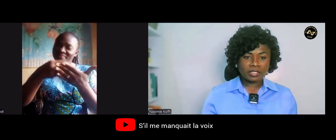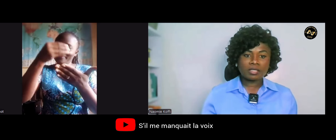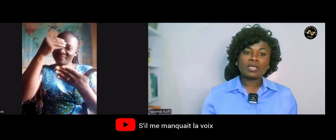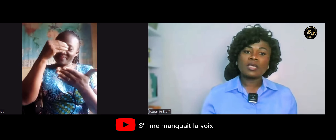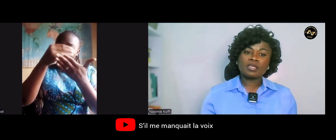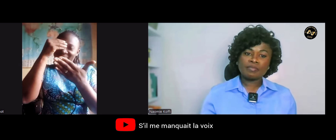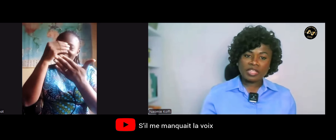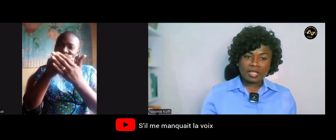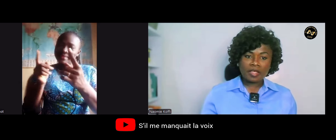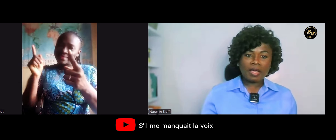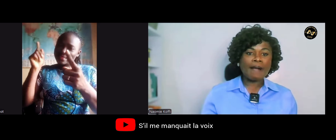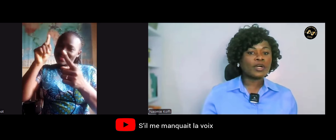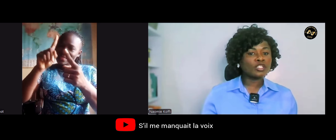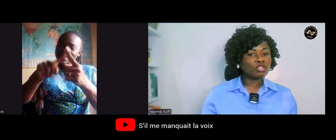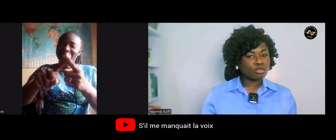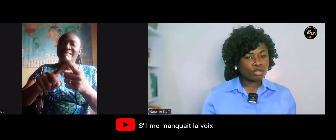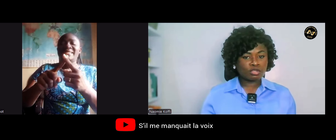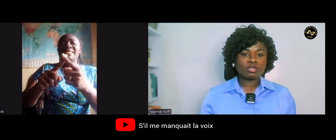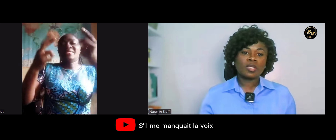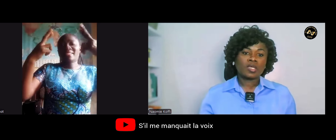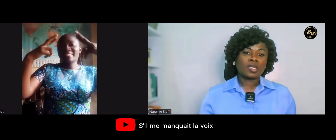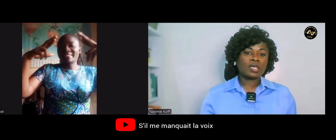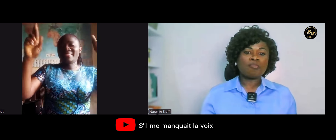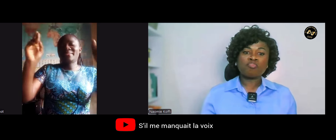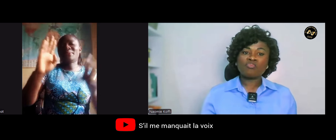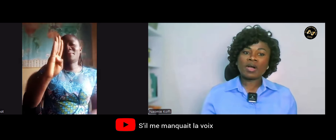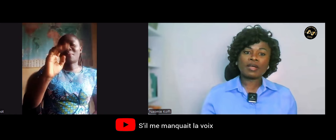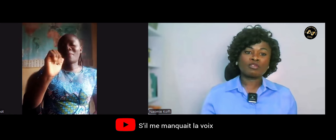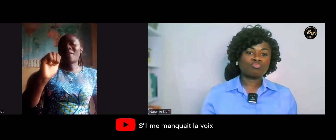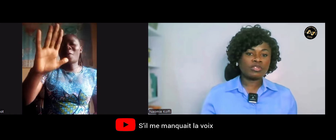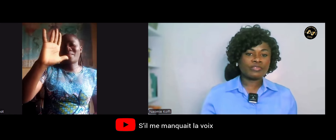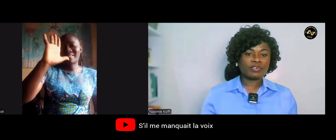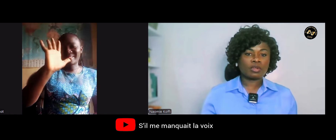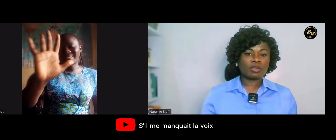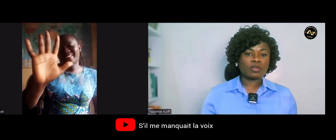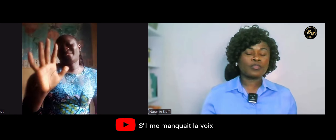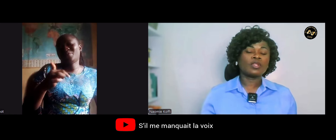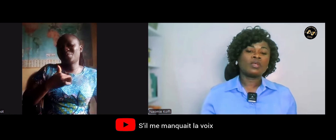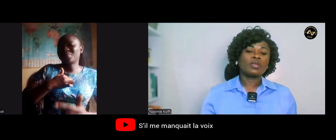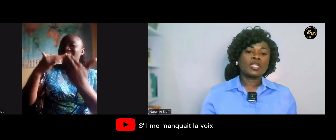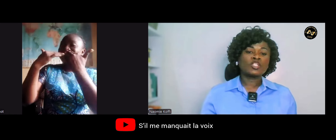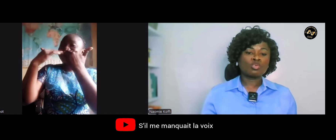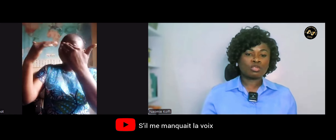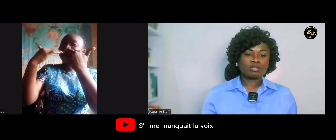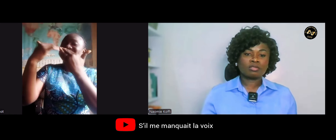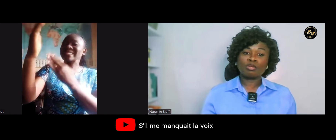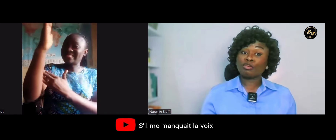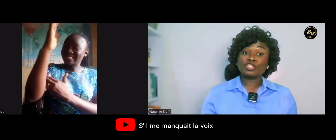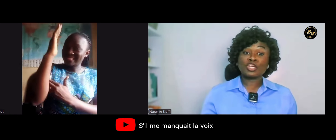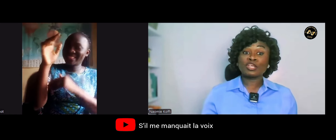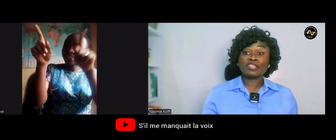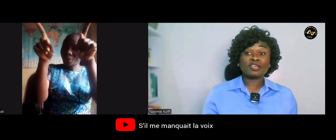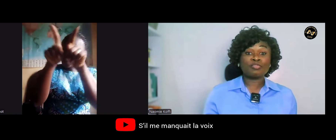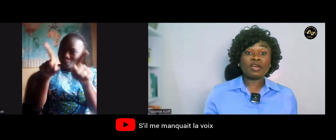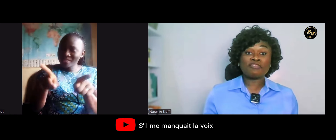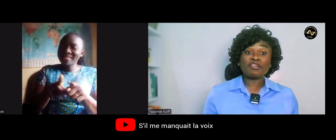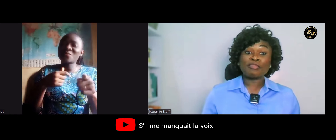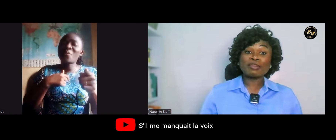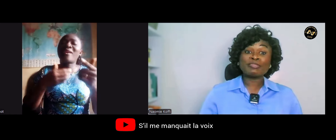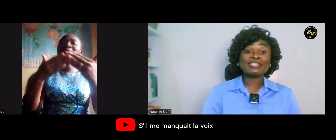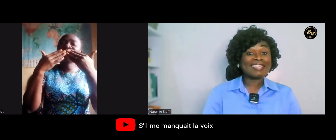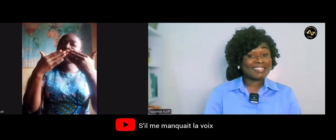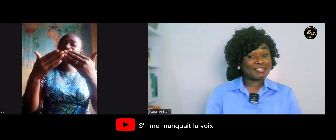les cours à partir de l'interprète et j'ai appris comme ça jusqu'à pouvoir obtenir le bac plus 5. Merci à Dieu